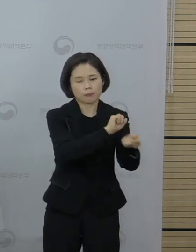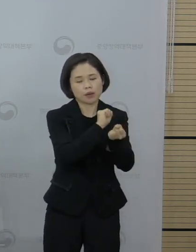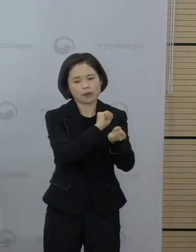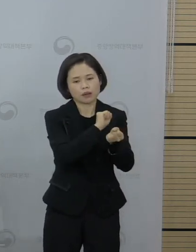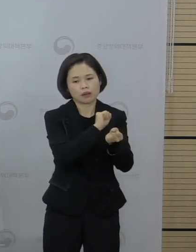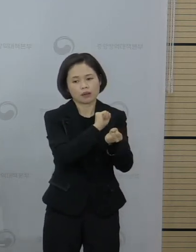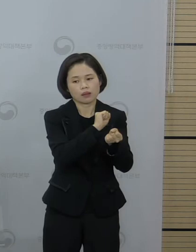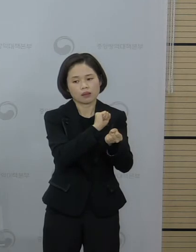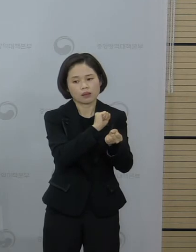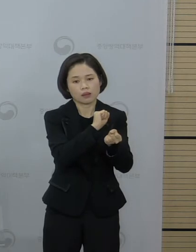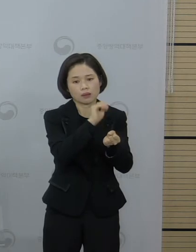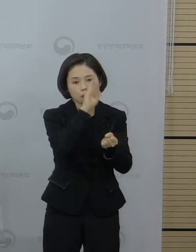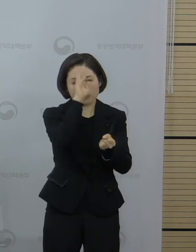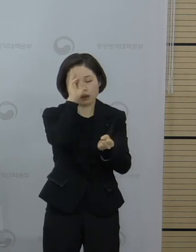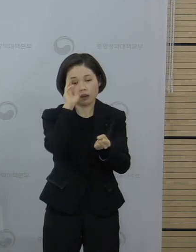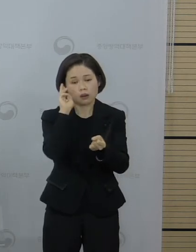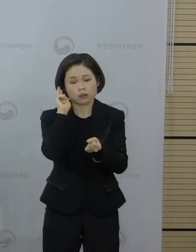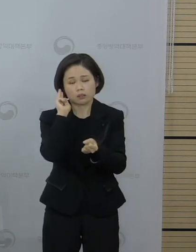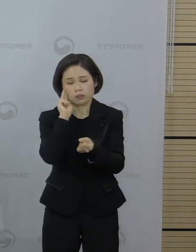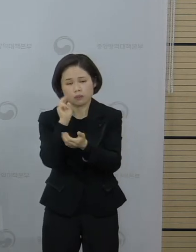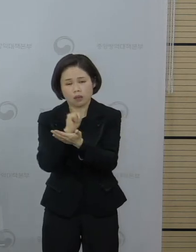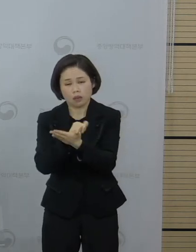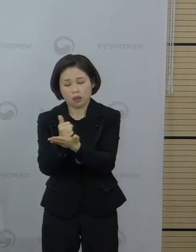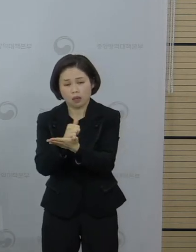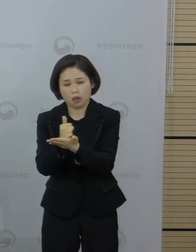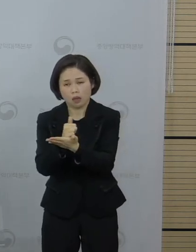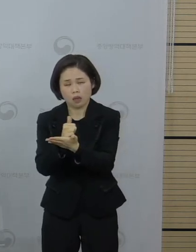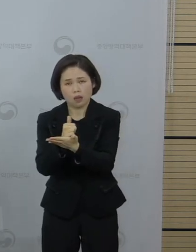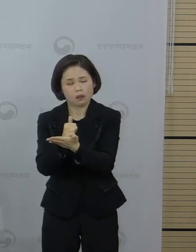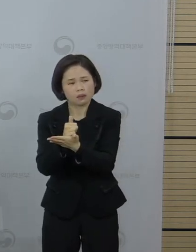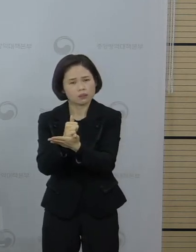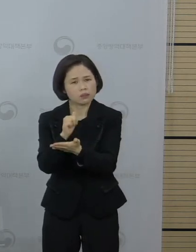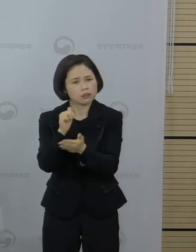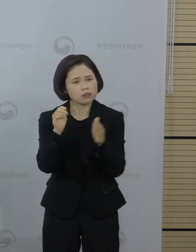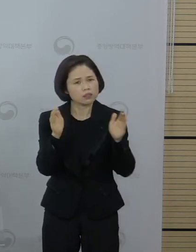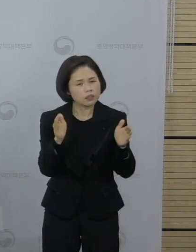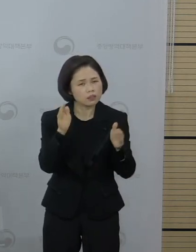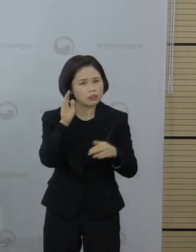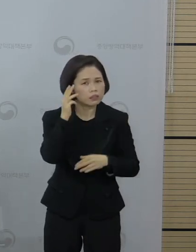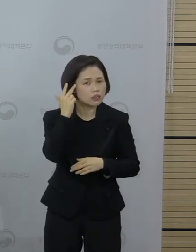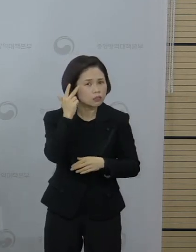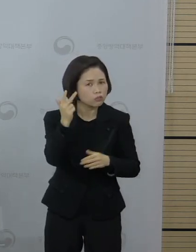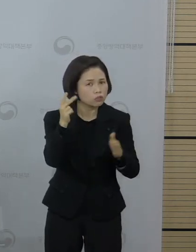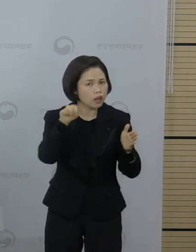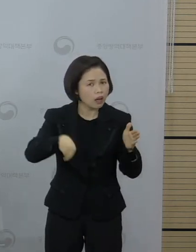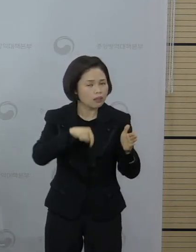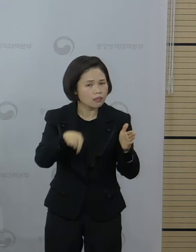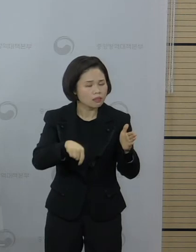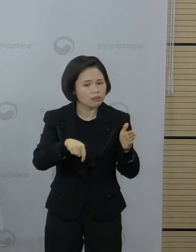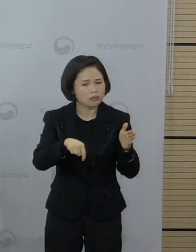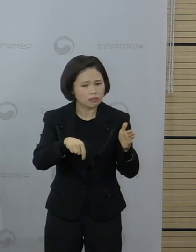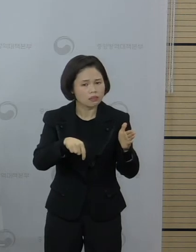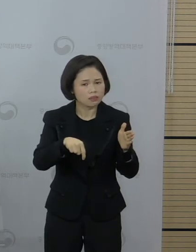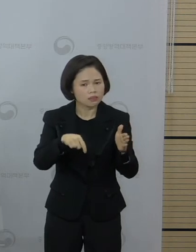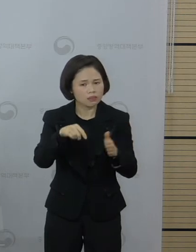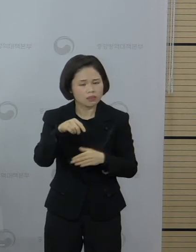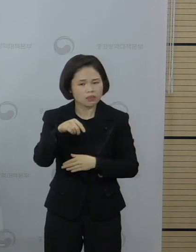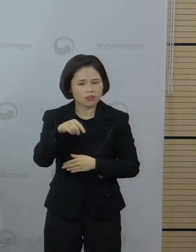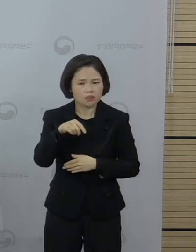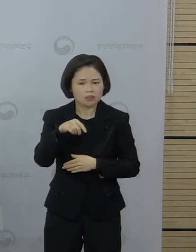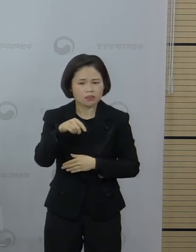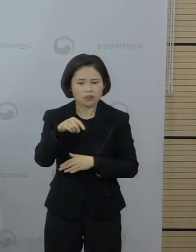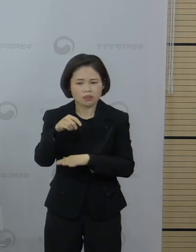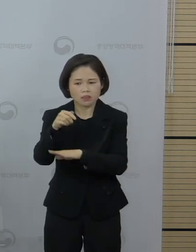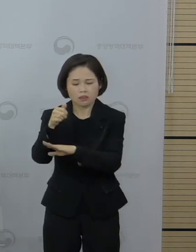대개 위중증으로 진행되는데, 짧으면 일주일 이내, 또 결국은